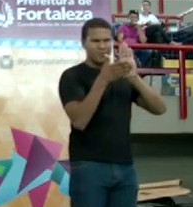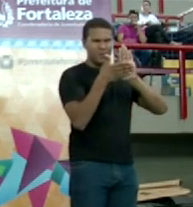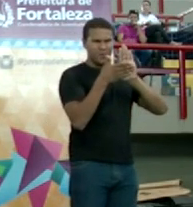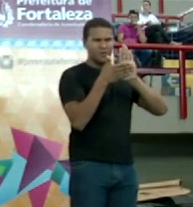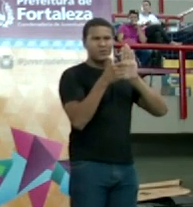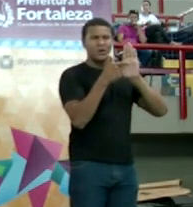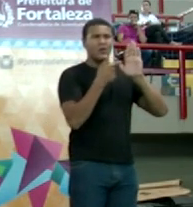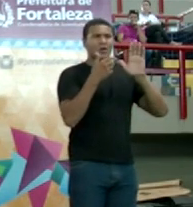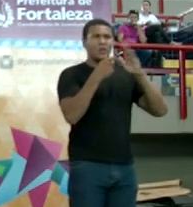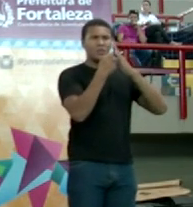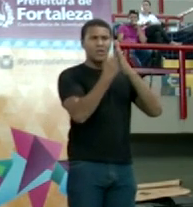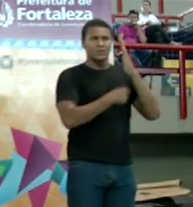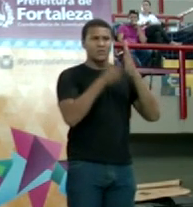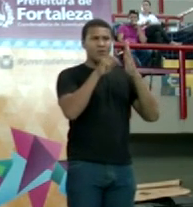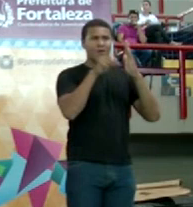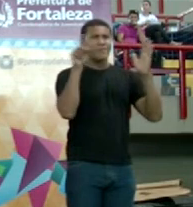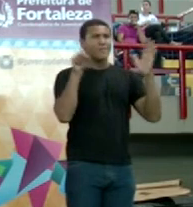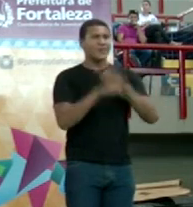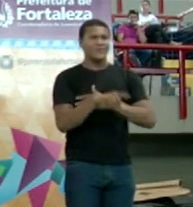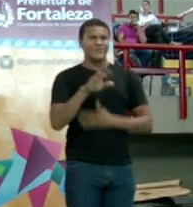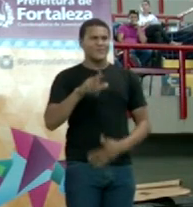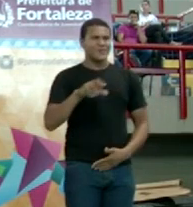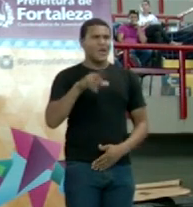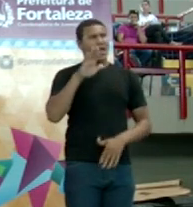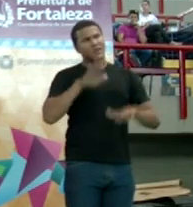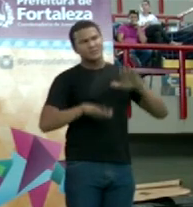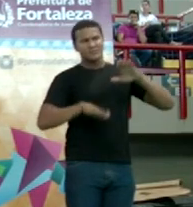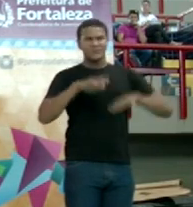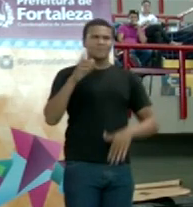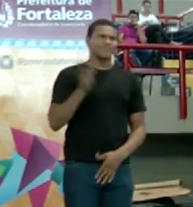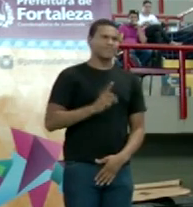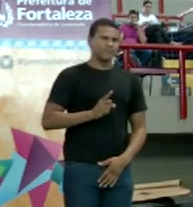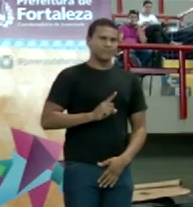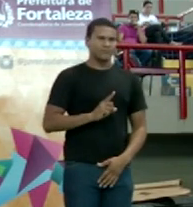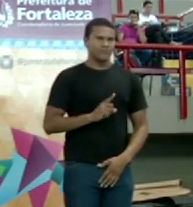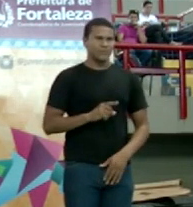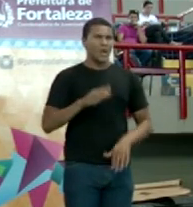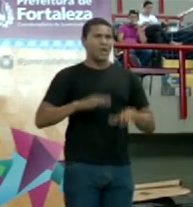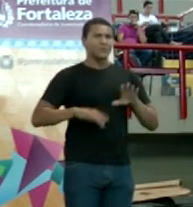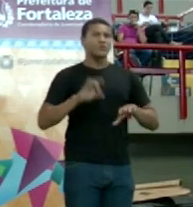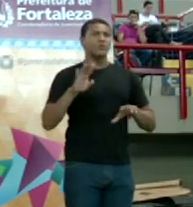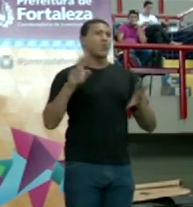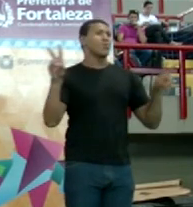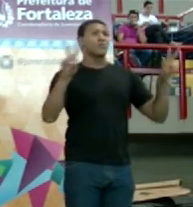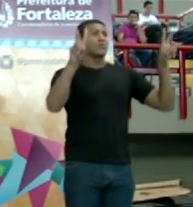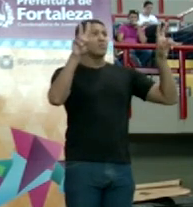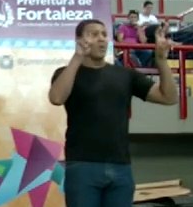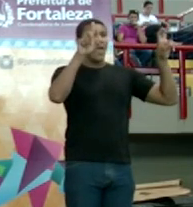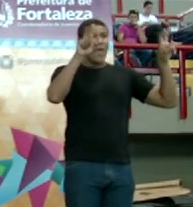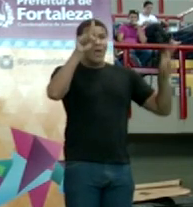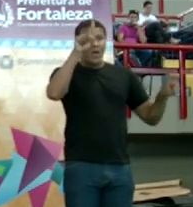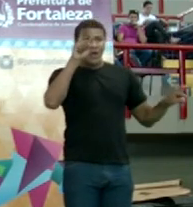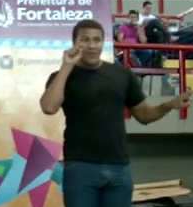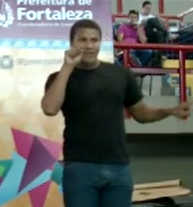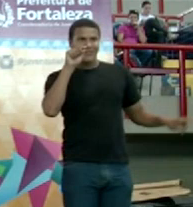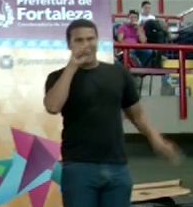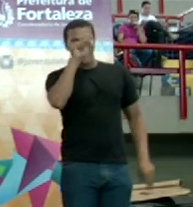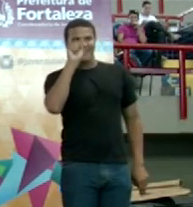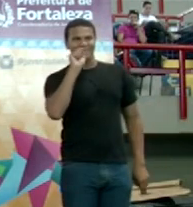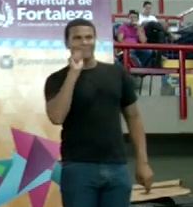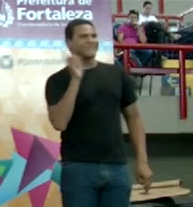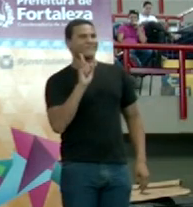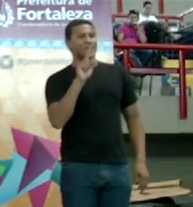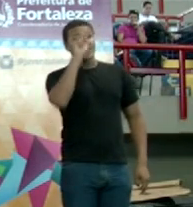5 últimas edições do Enem. Não vieram perguntas, vieram afirmações. E